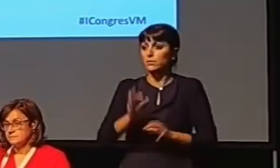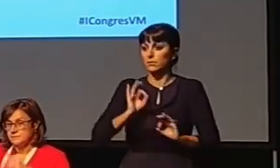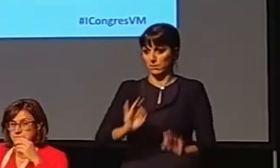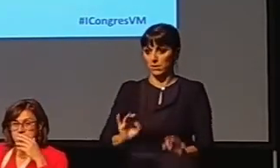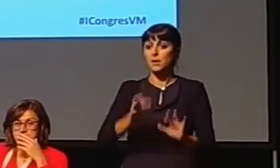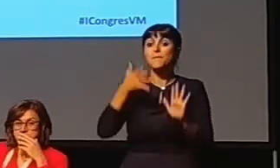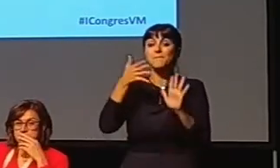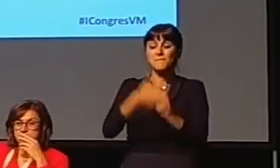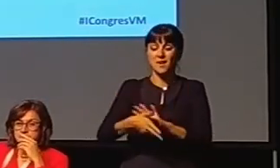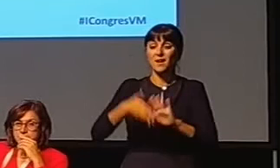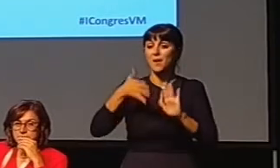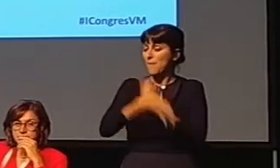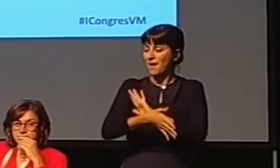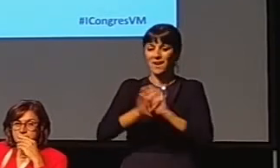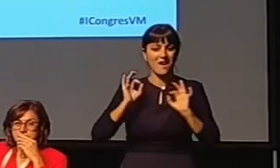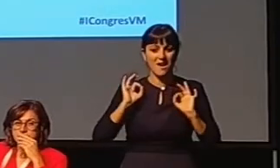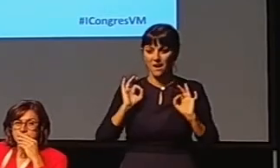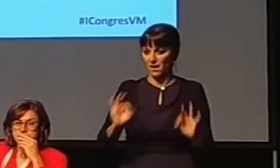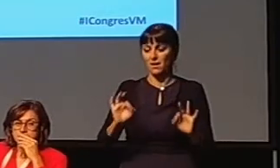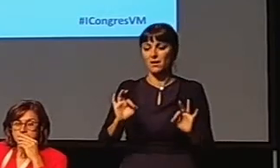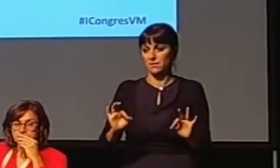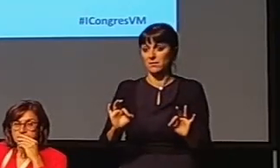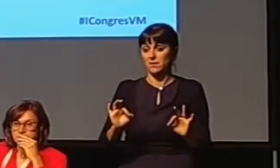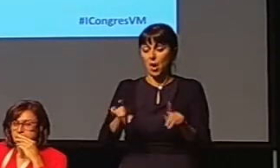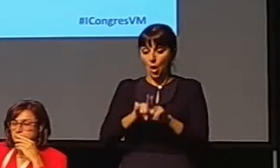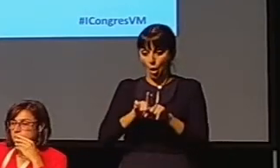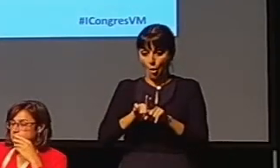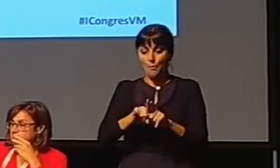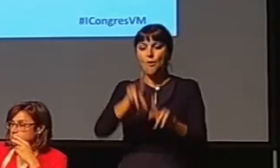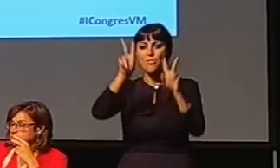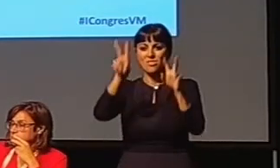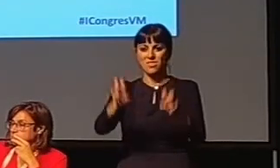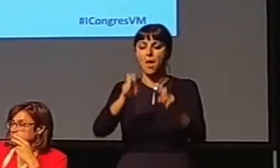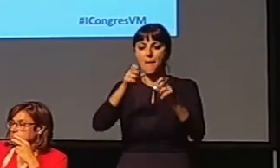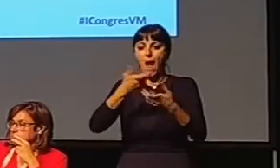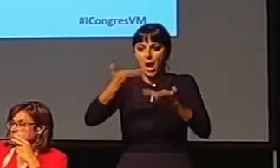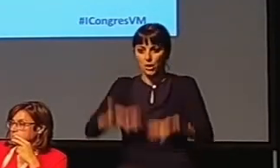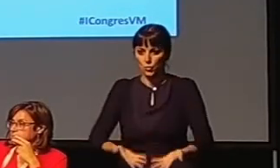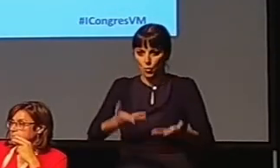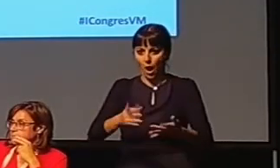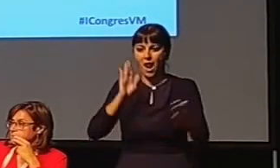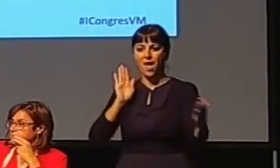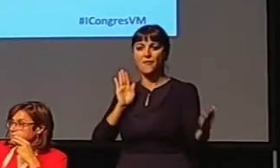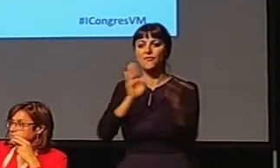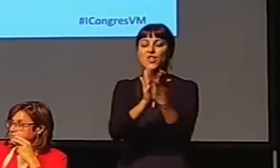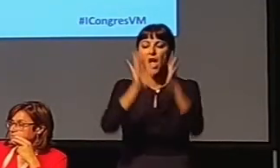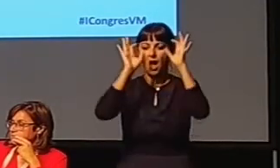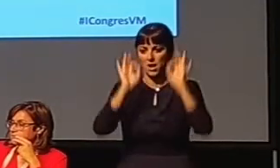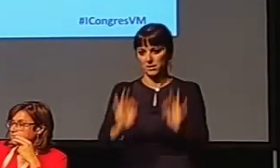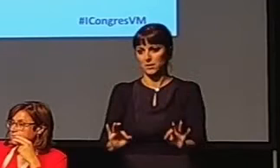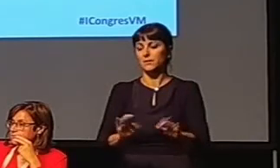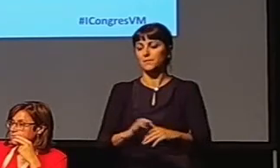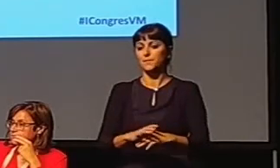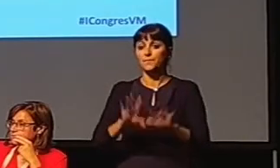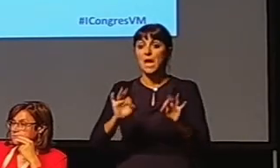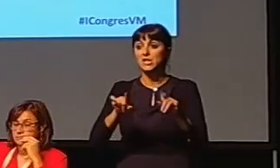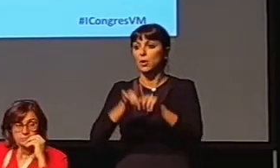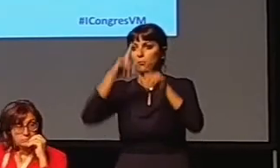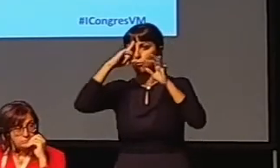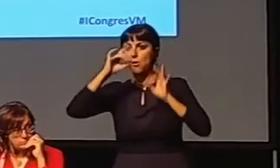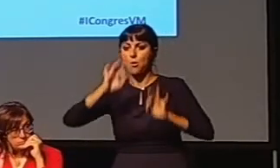coses, perquè és la peça angular del nostre abordatge actual, del model d'abordatge actual, és absolutament, des d'una